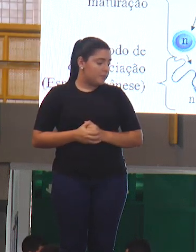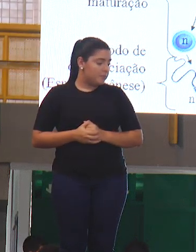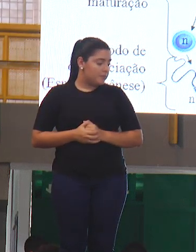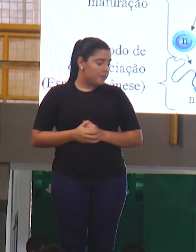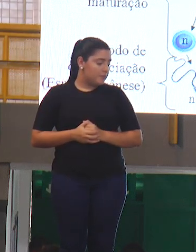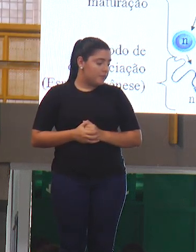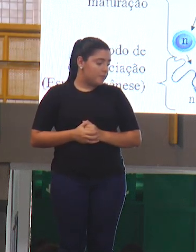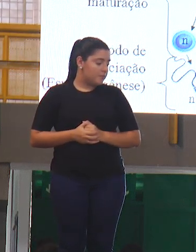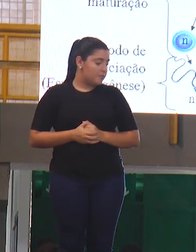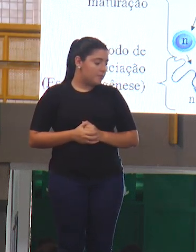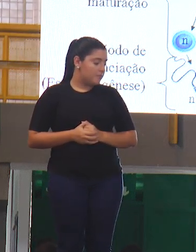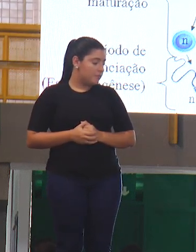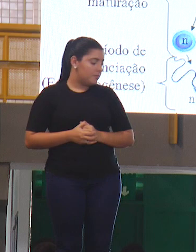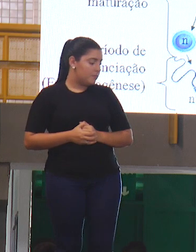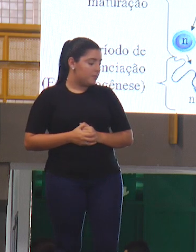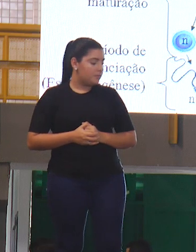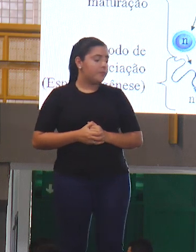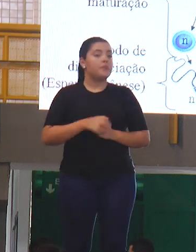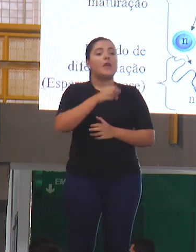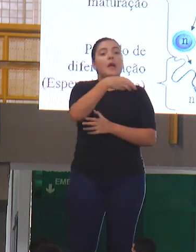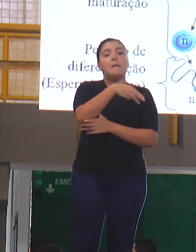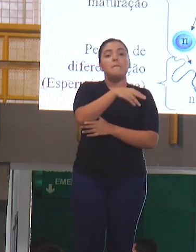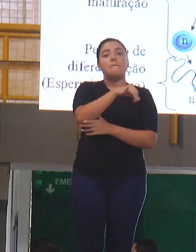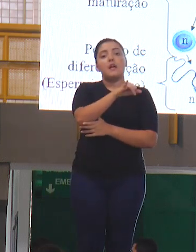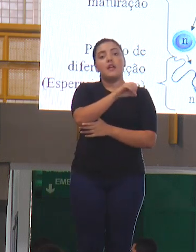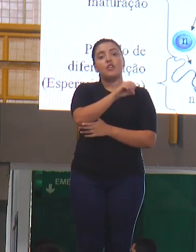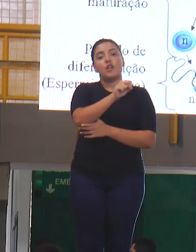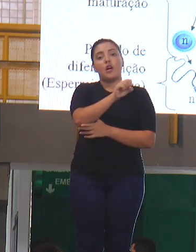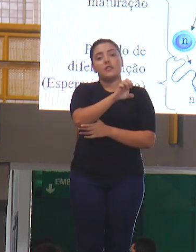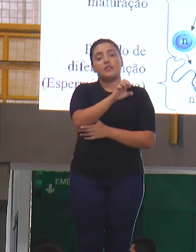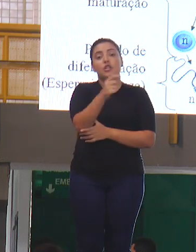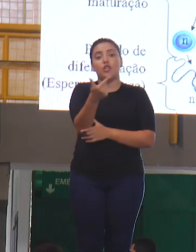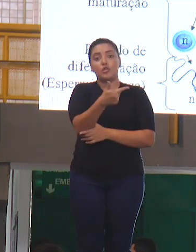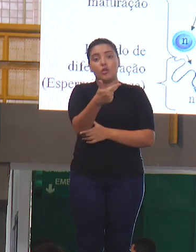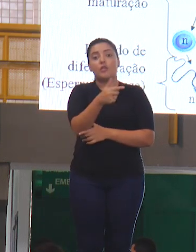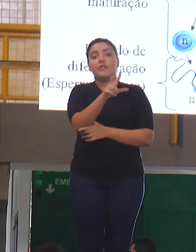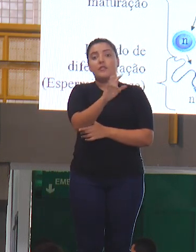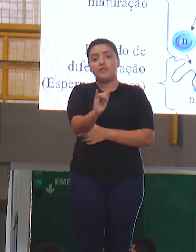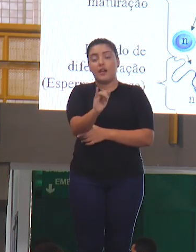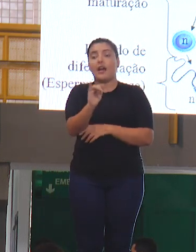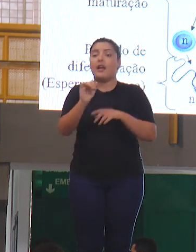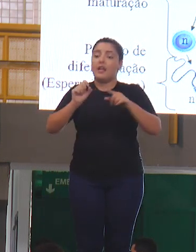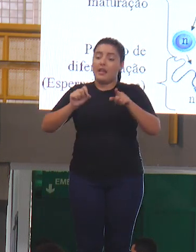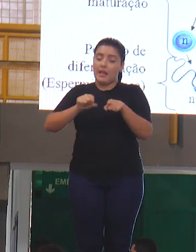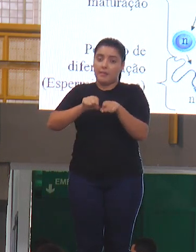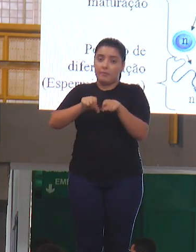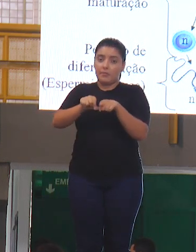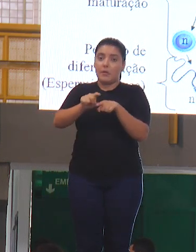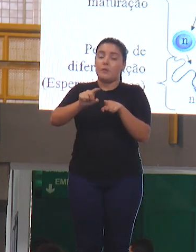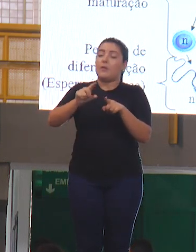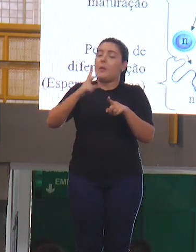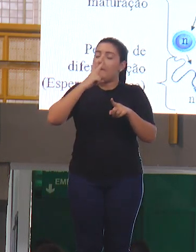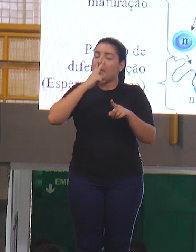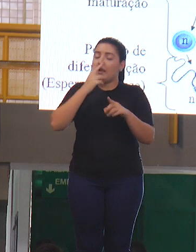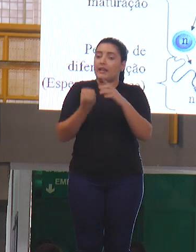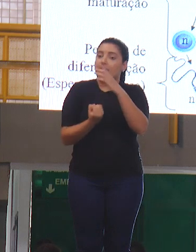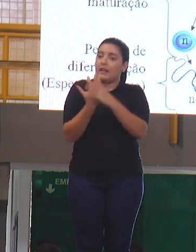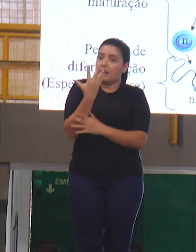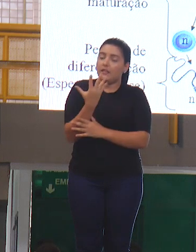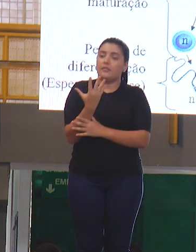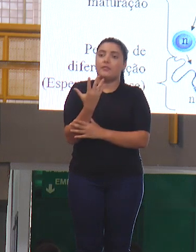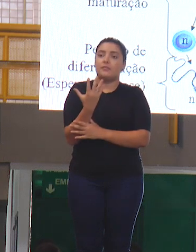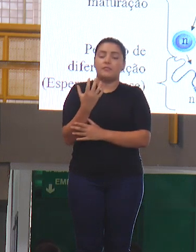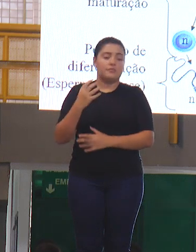2, e a meiose 2, que vai ser o espermatócito 2, formando